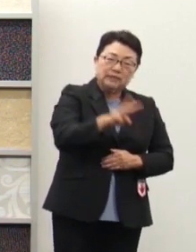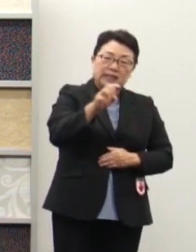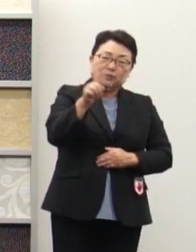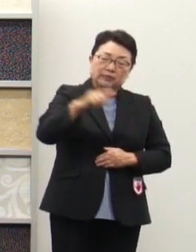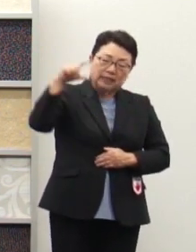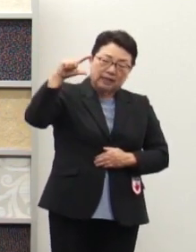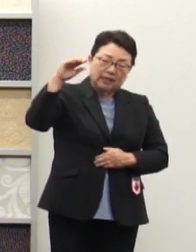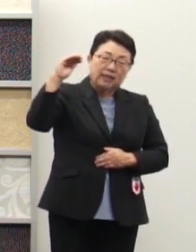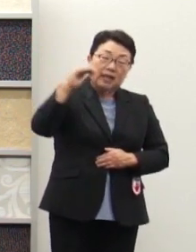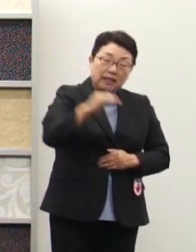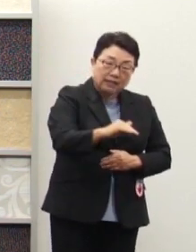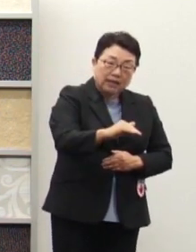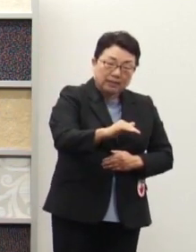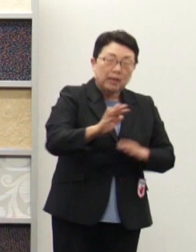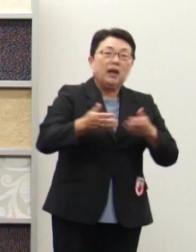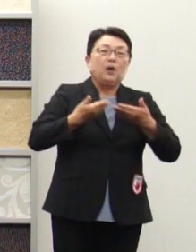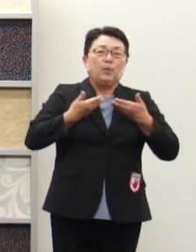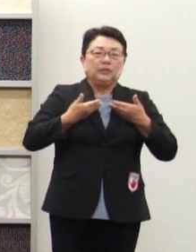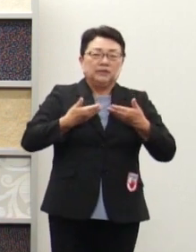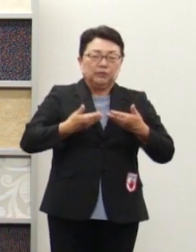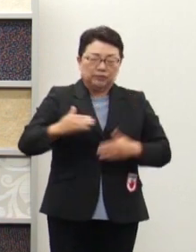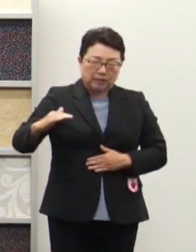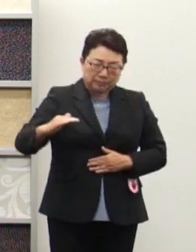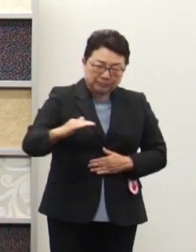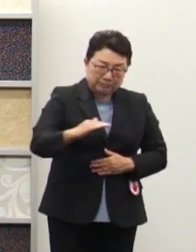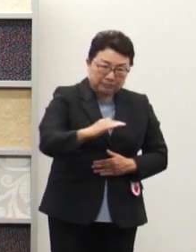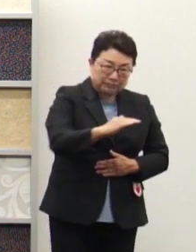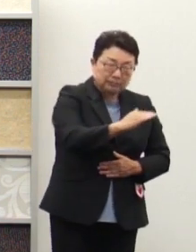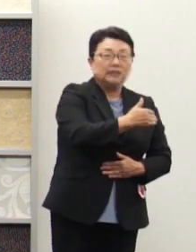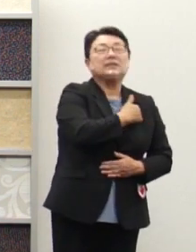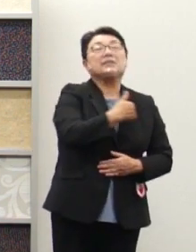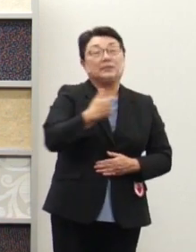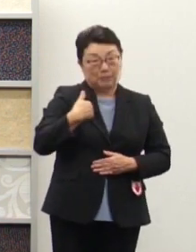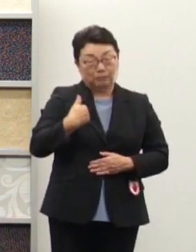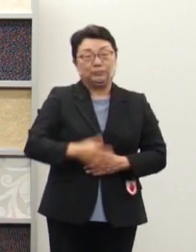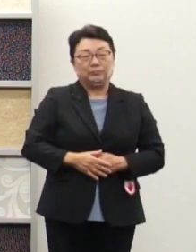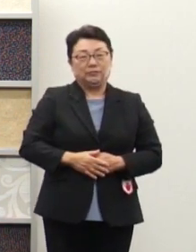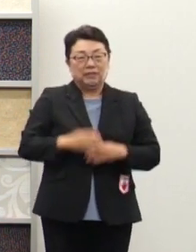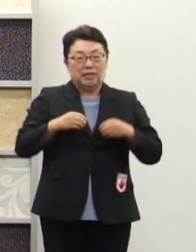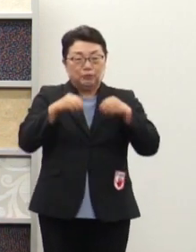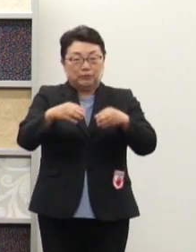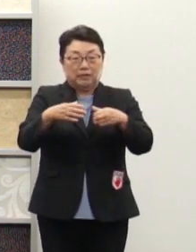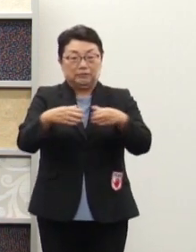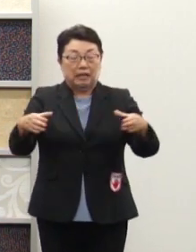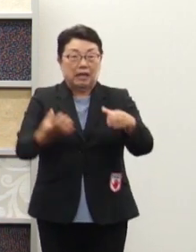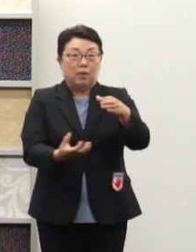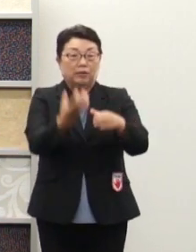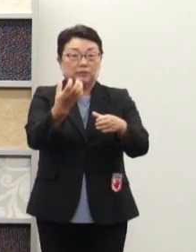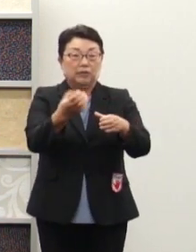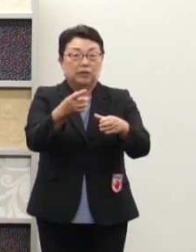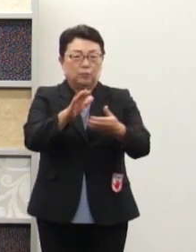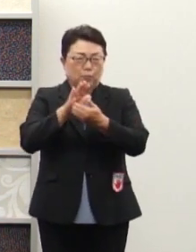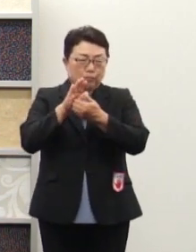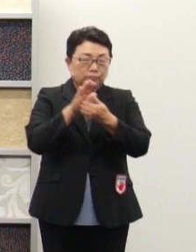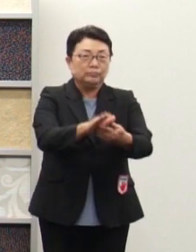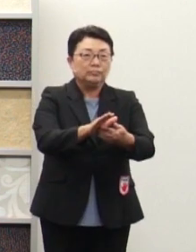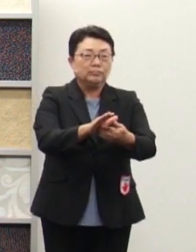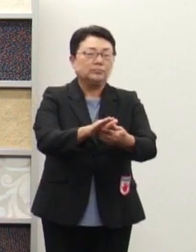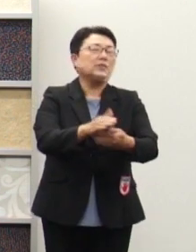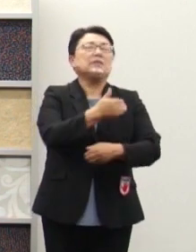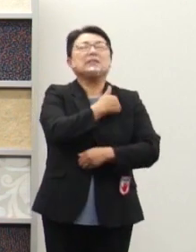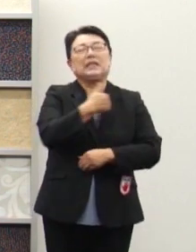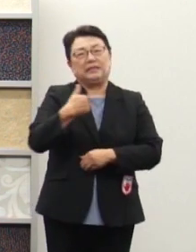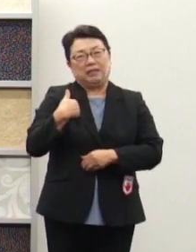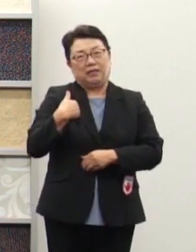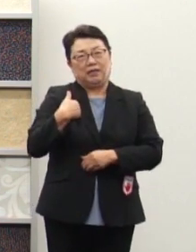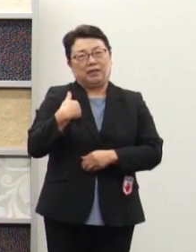し、比較的落ち着きを取り戻しているほか、クラスター発生の抑止にも寄与をしている、